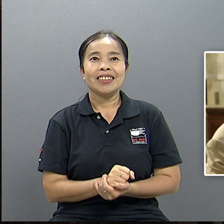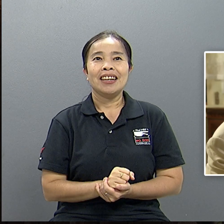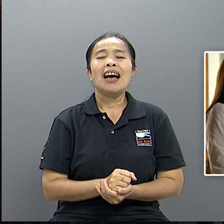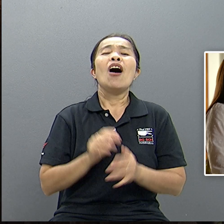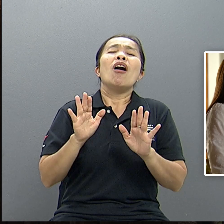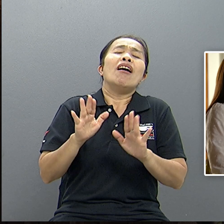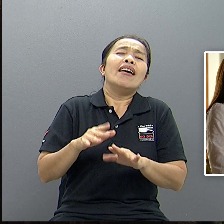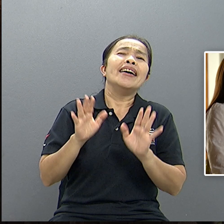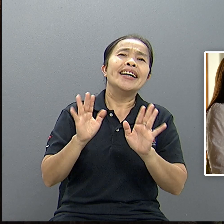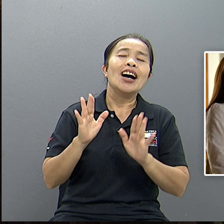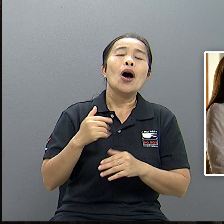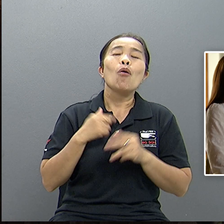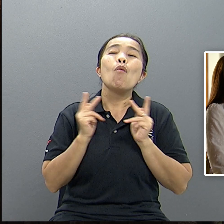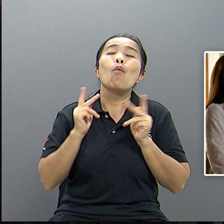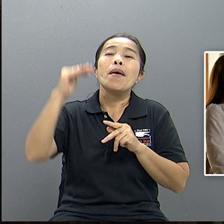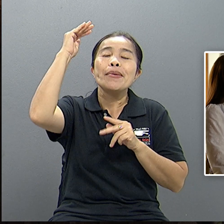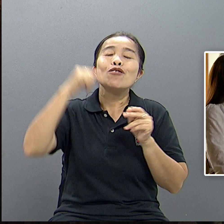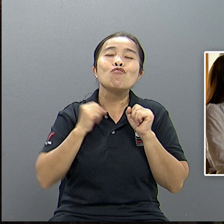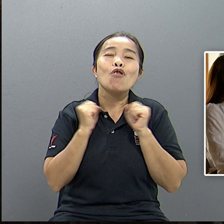ขอรับ